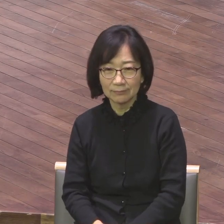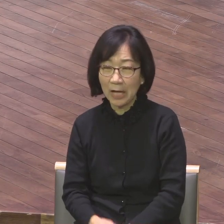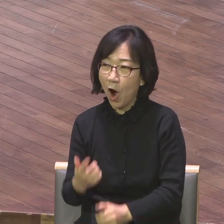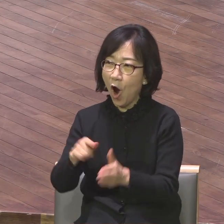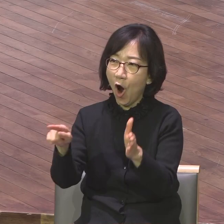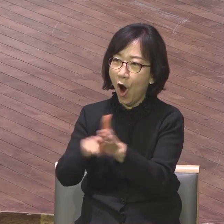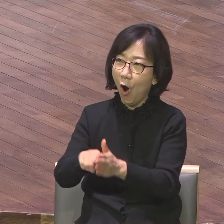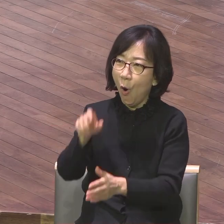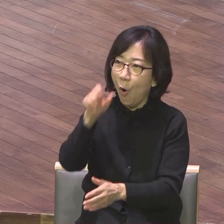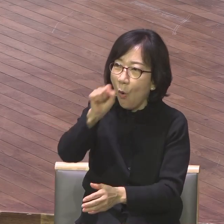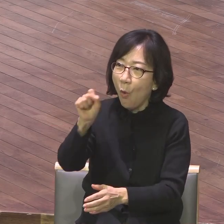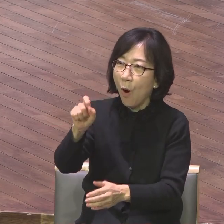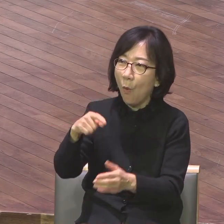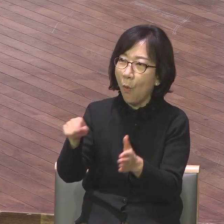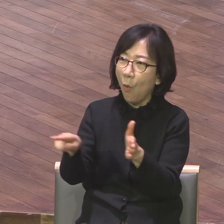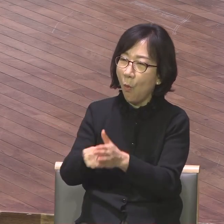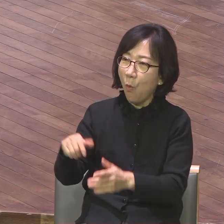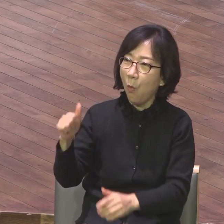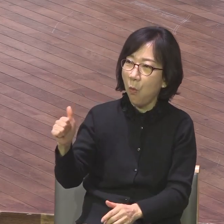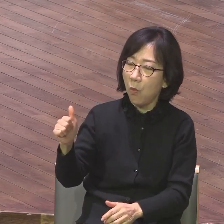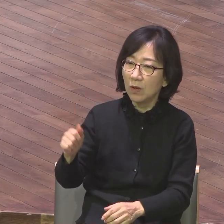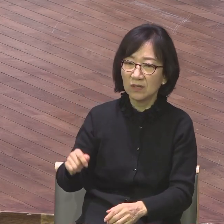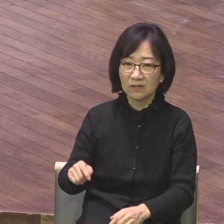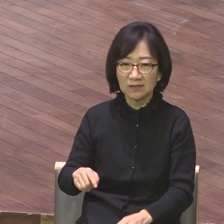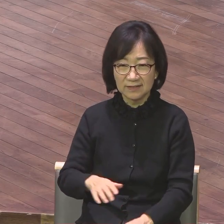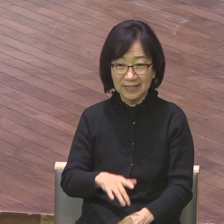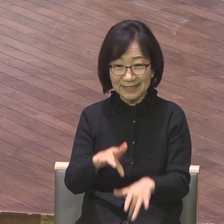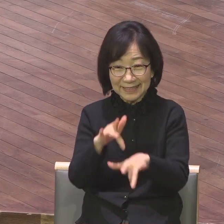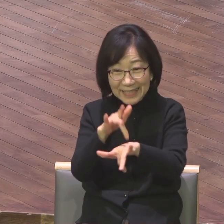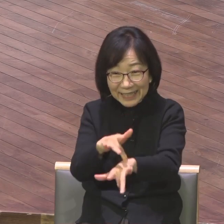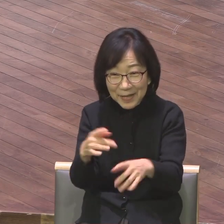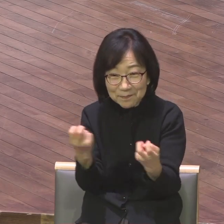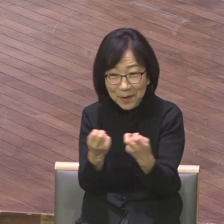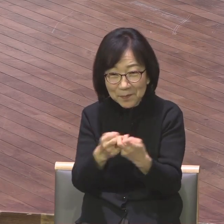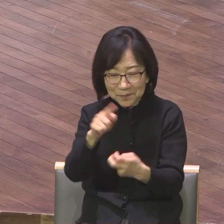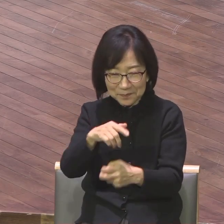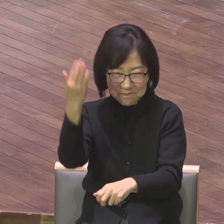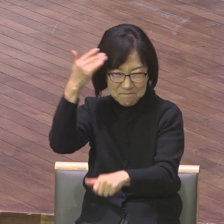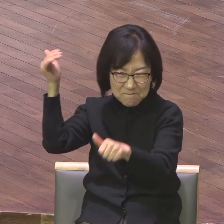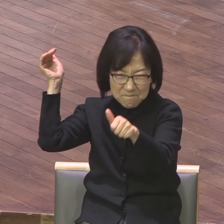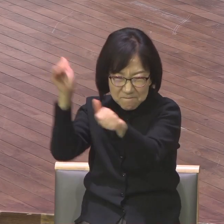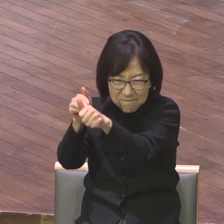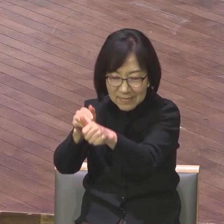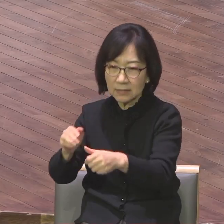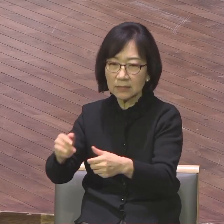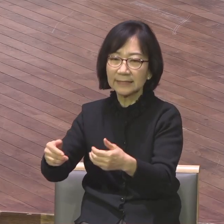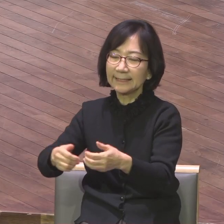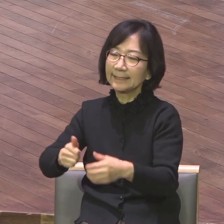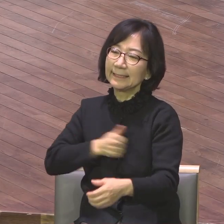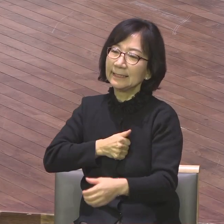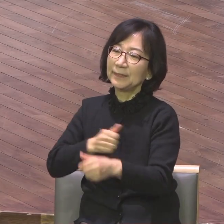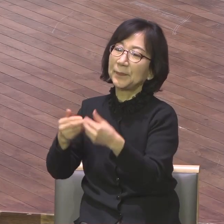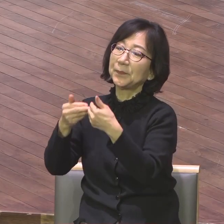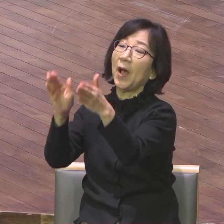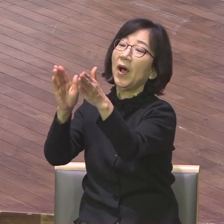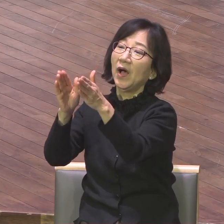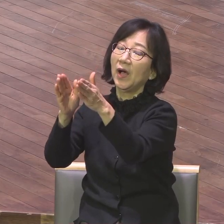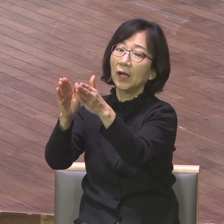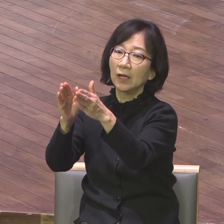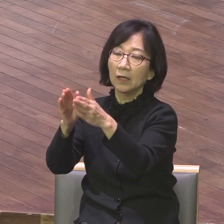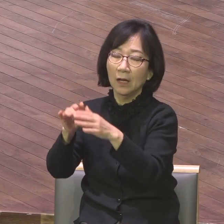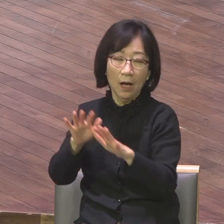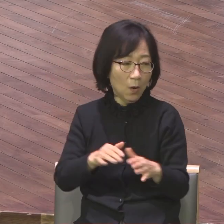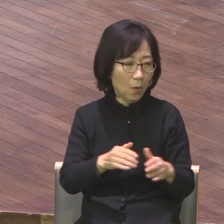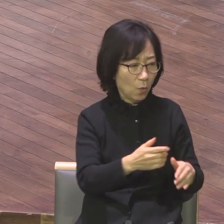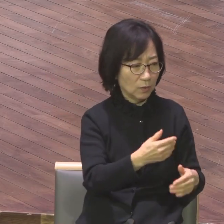좋아 보였던 사람이 자존심, 사탄이 교묘하게 파고 들어와서 세례 요한의 자존심을